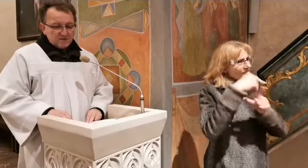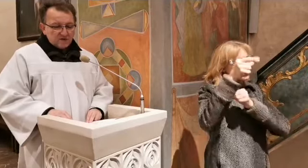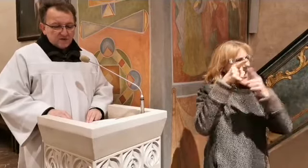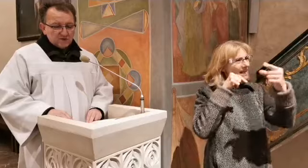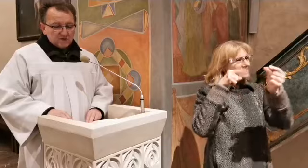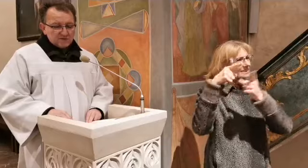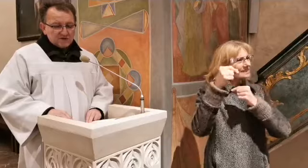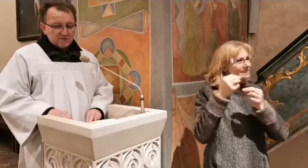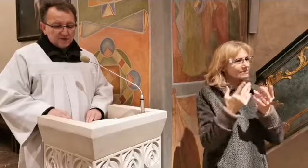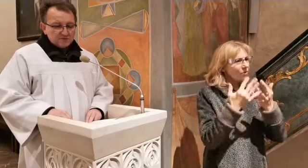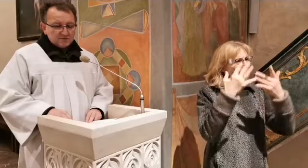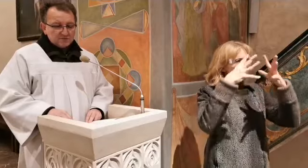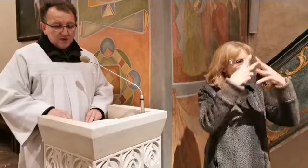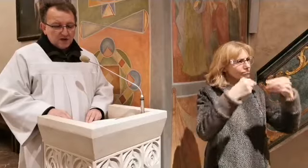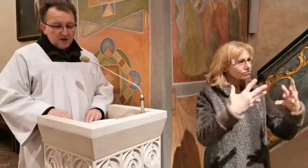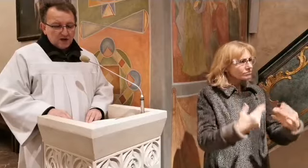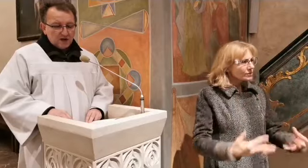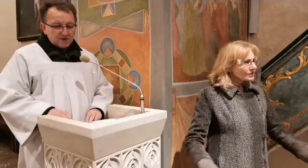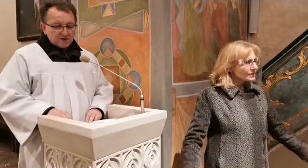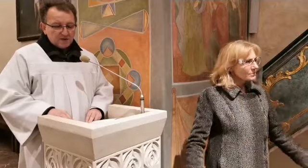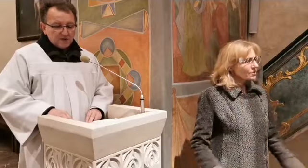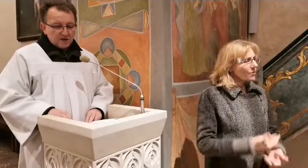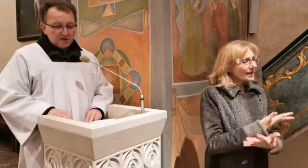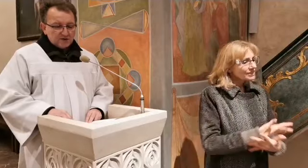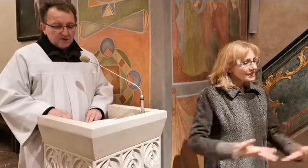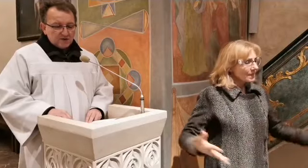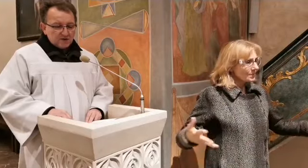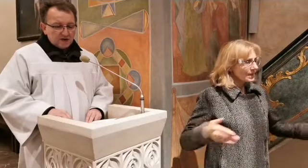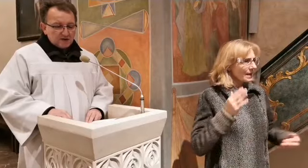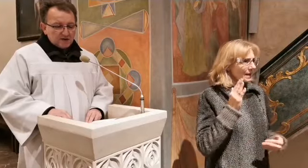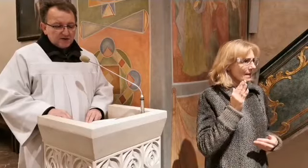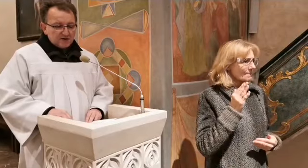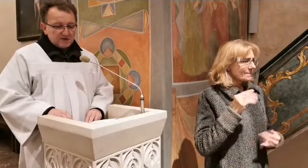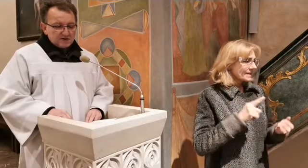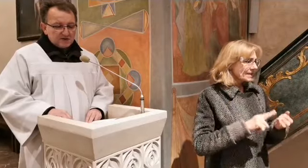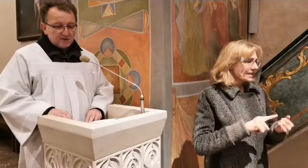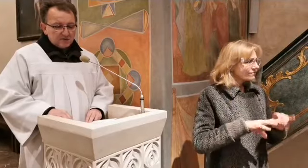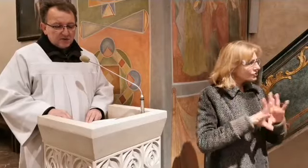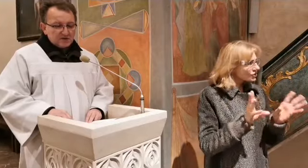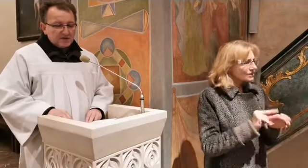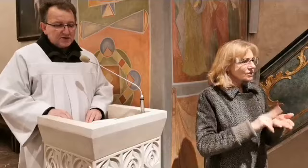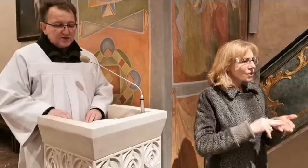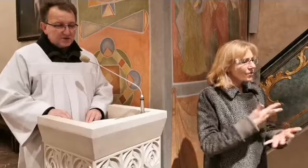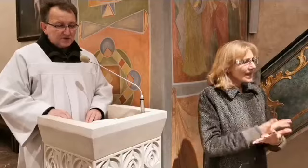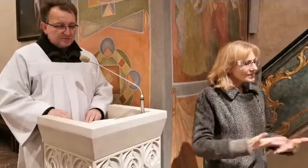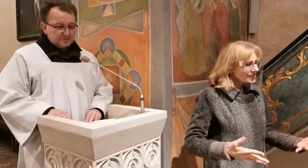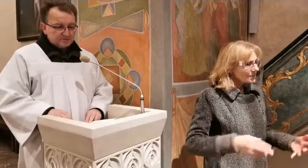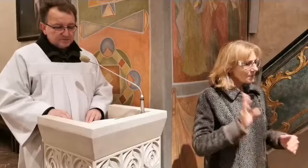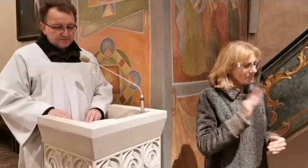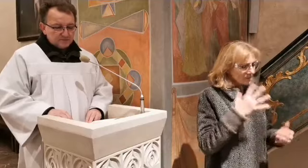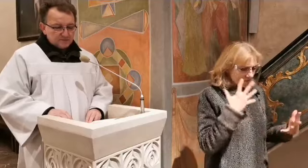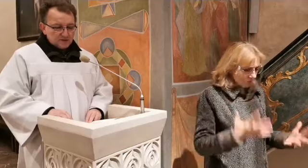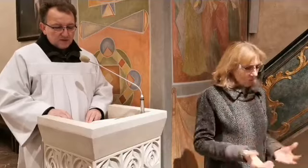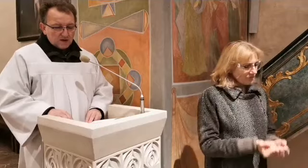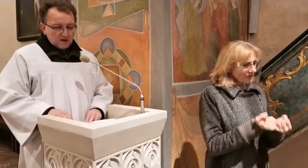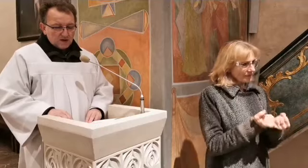gwiazdy się w ogniu rozsypią, a ziemia i dzieła na niej zostaną odnalezione.